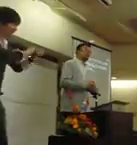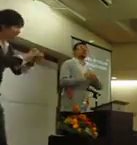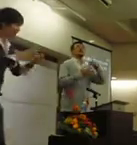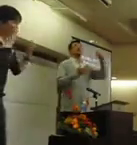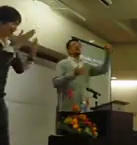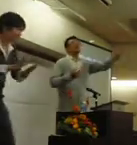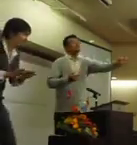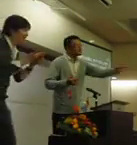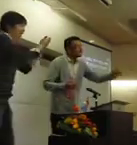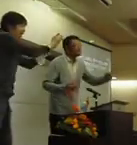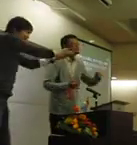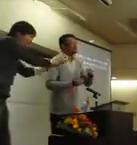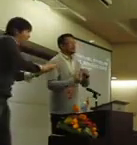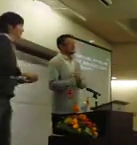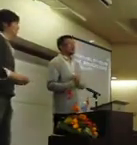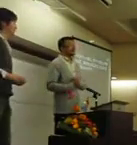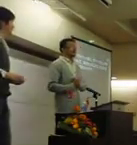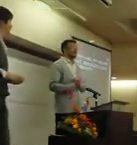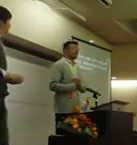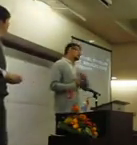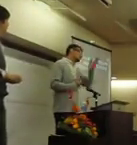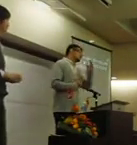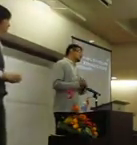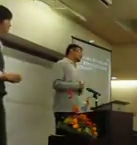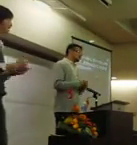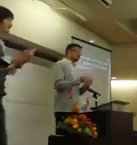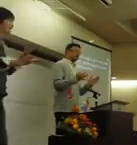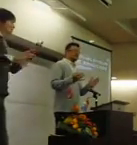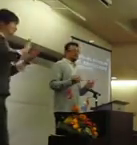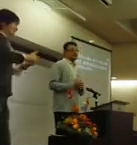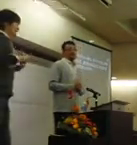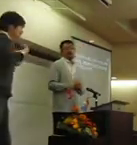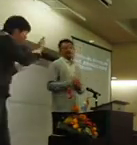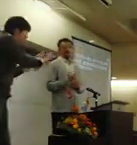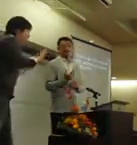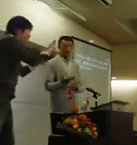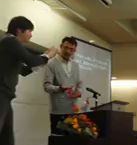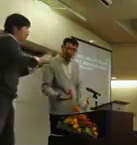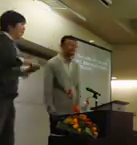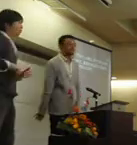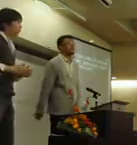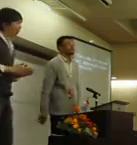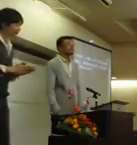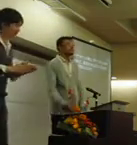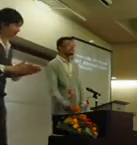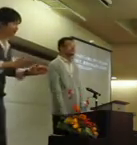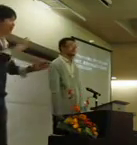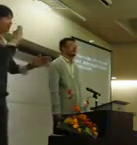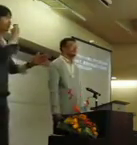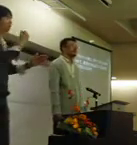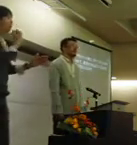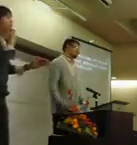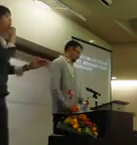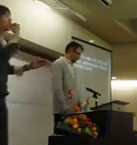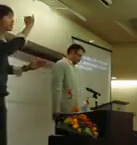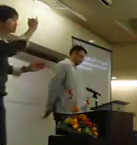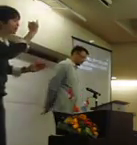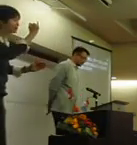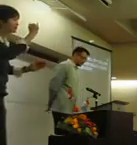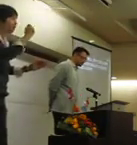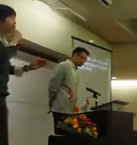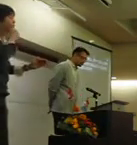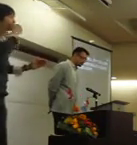して、返して、やっていくうちに心を開いて、お母さんなって、